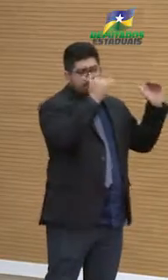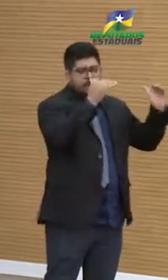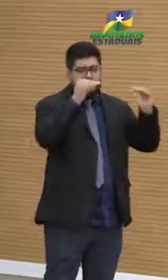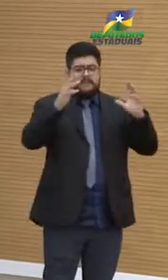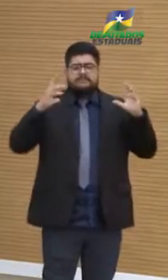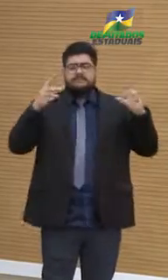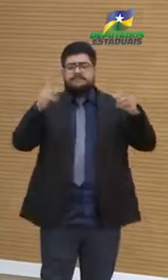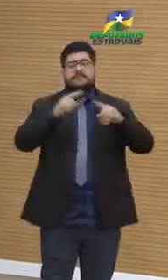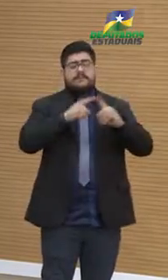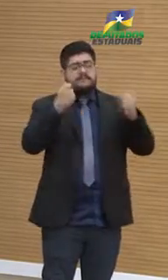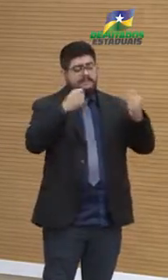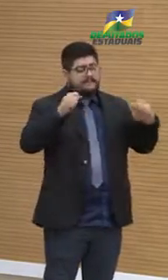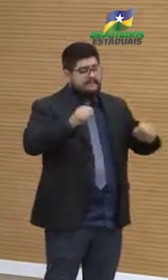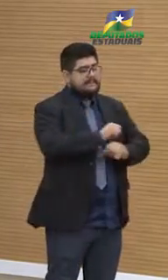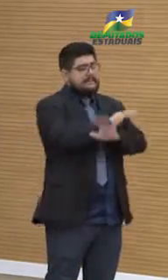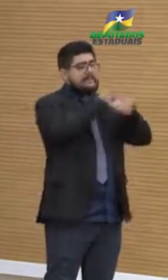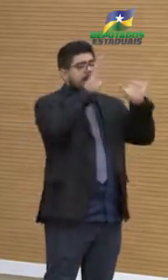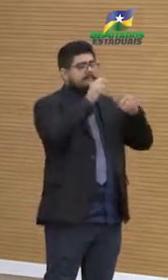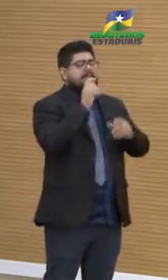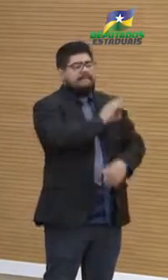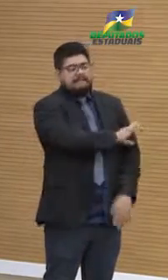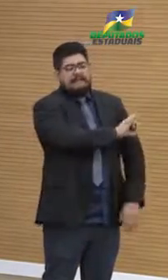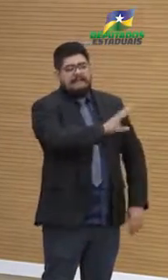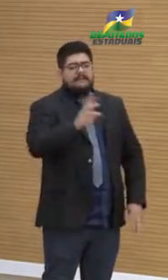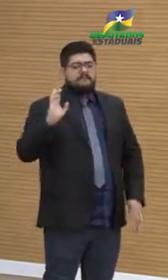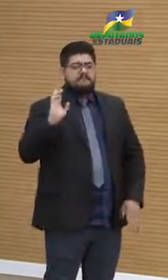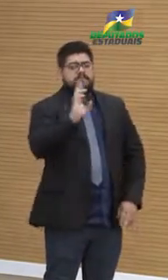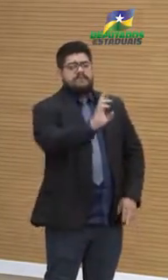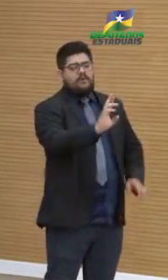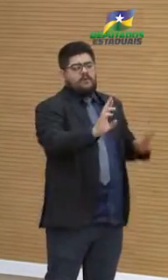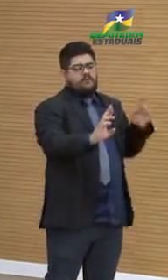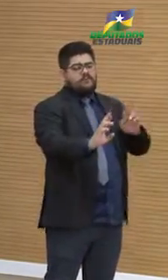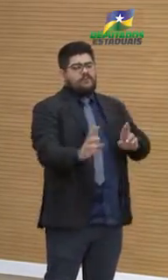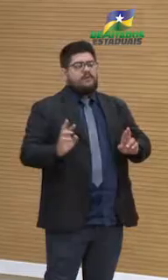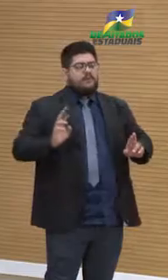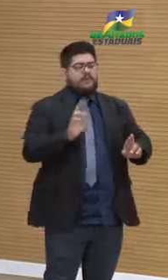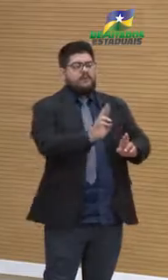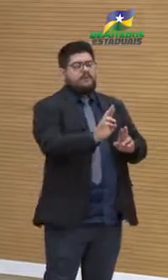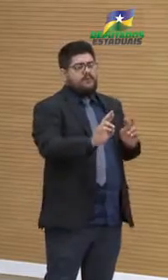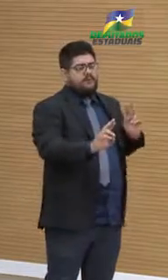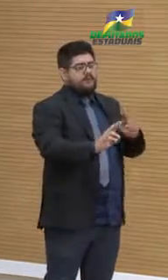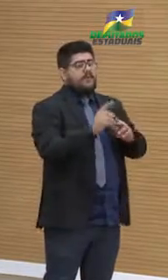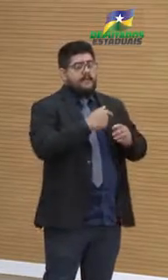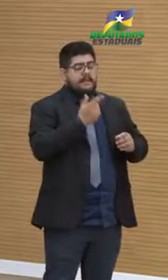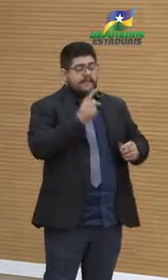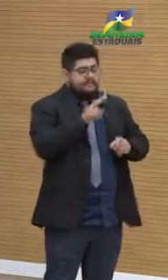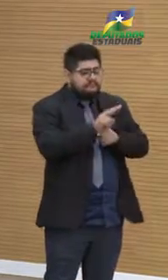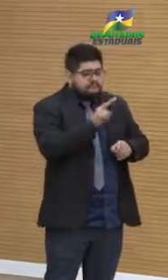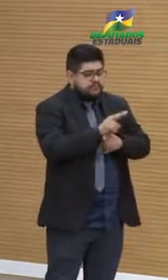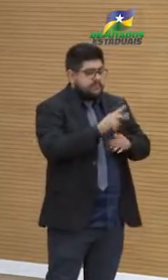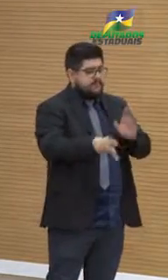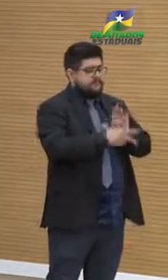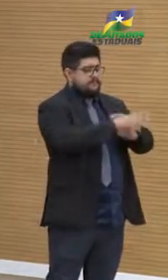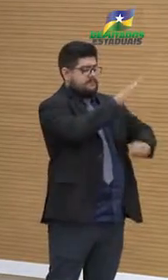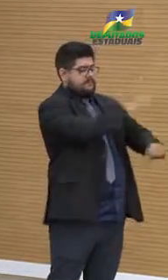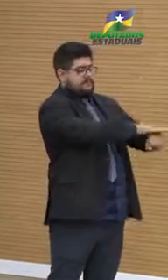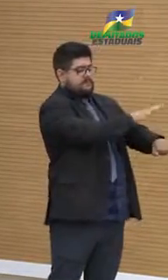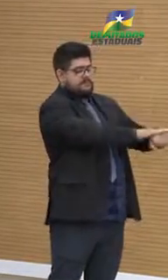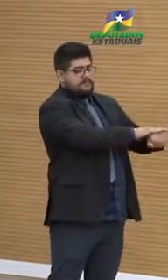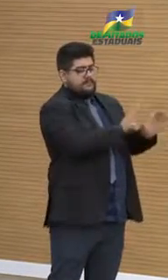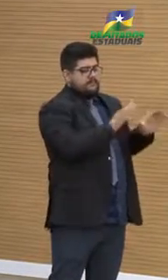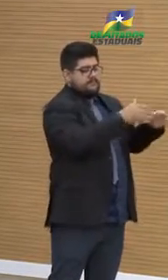mas que fique bem claro que cada representante, ele está naquele momento fazendo a defesa das suas convicções e do seu